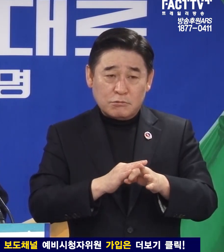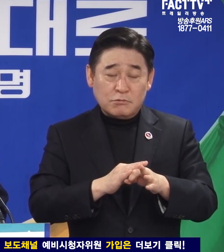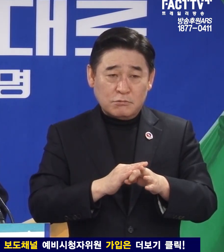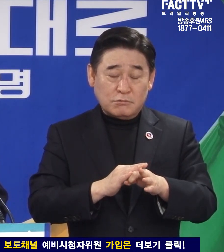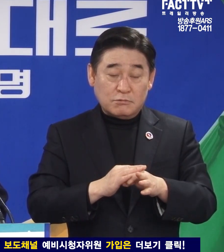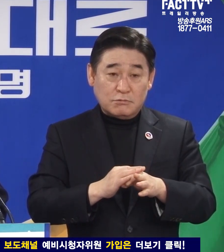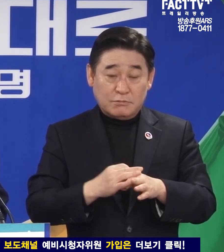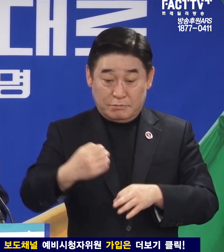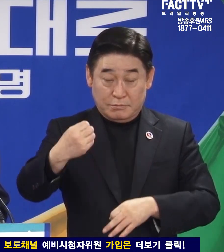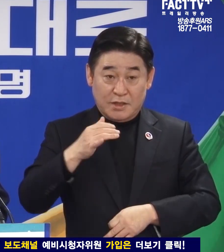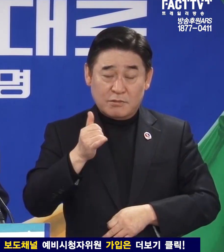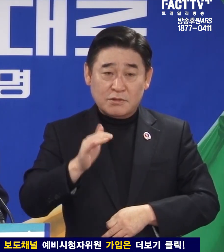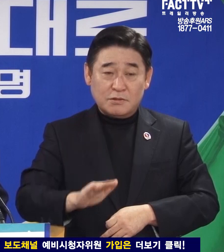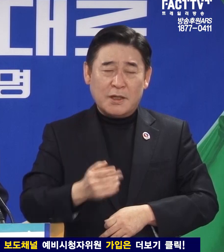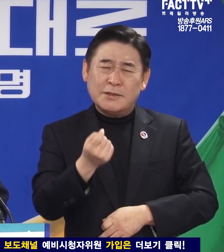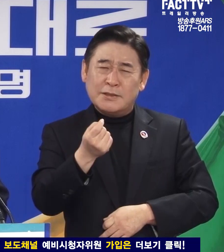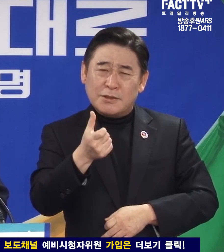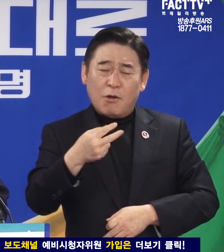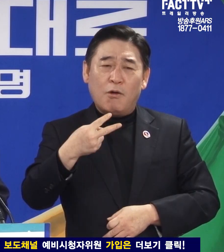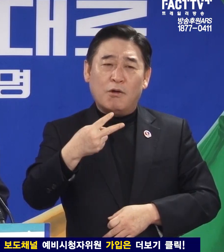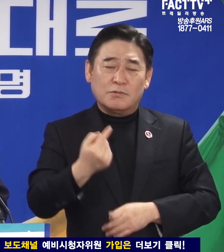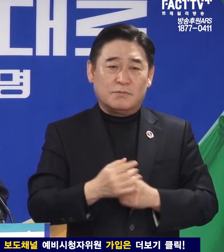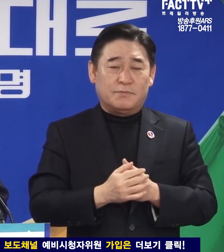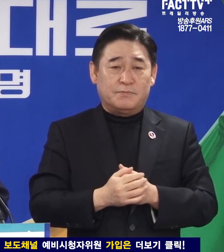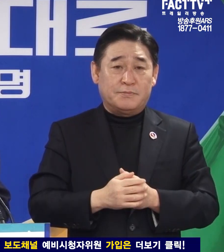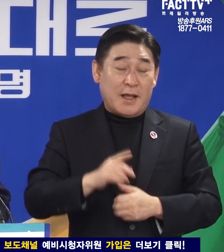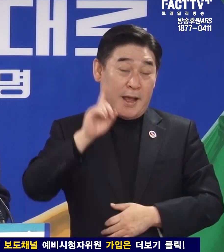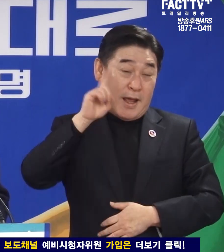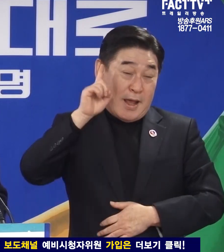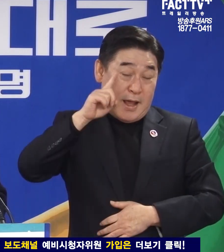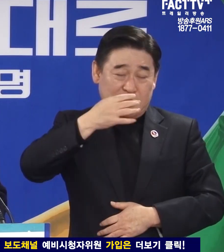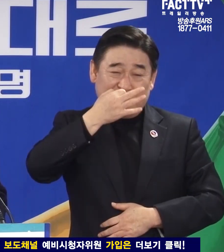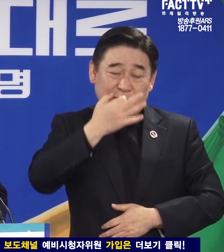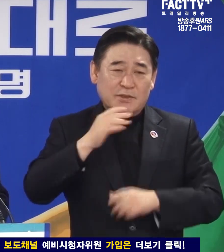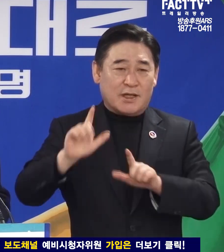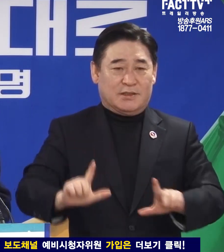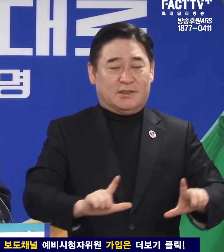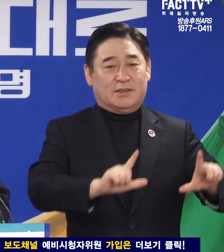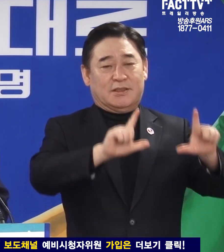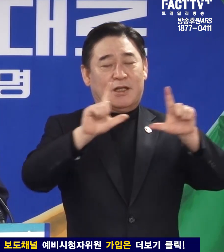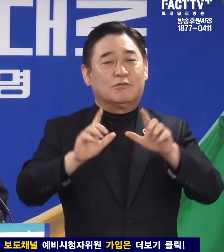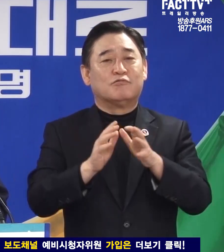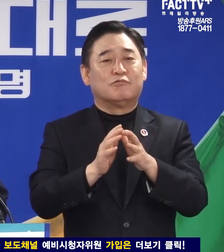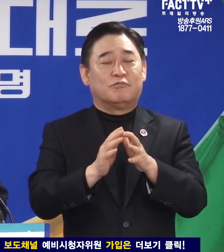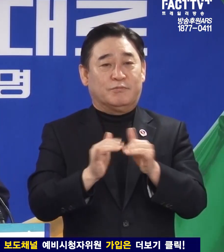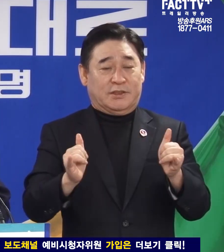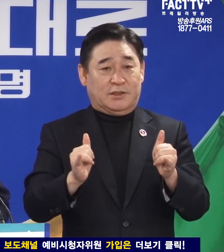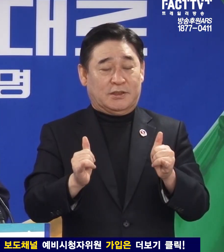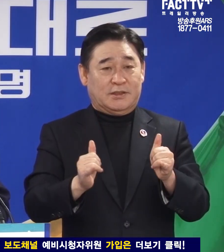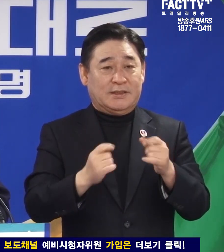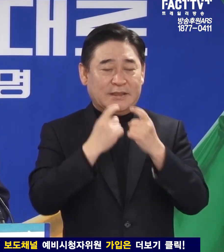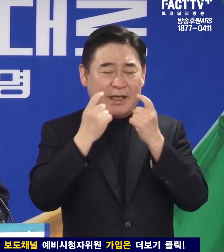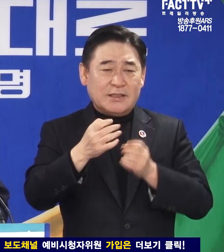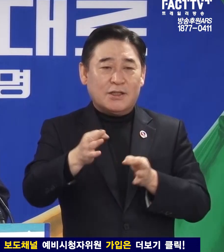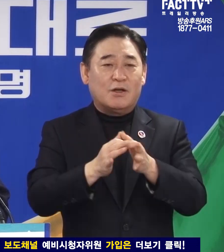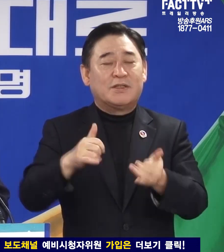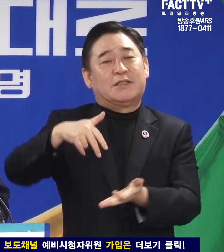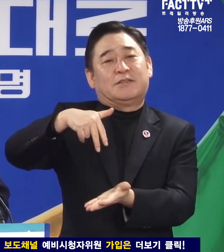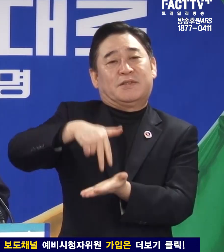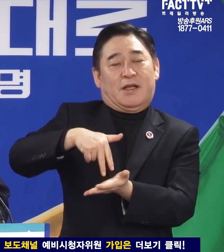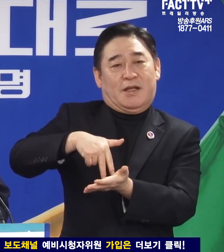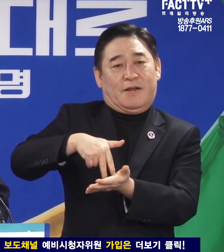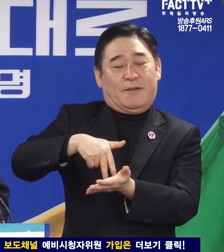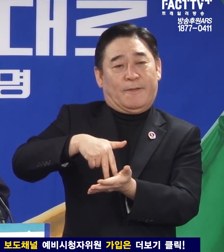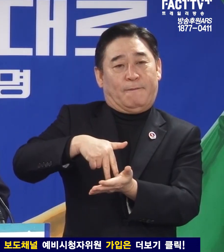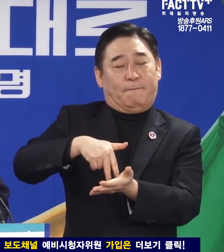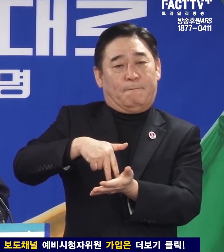있습니다만, 그러나 적어도 하루하루가 힘들게 살고 있는 우리 소상공인 자영업자들 입장에서는